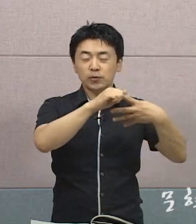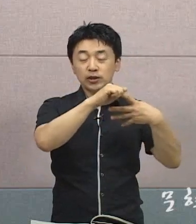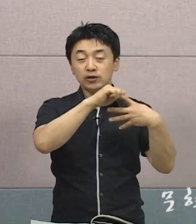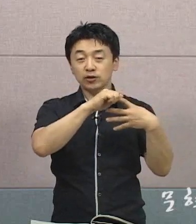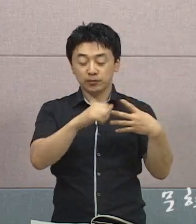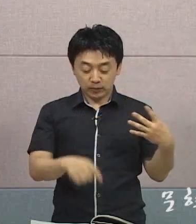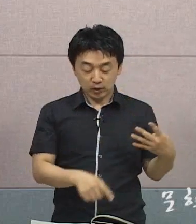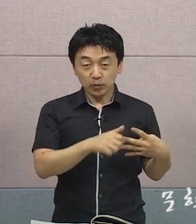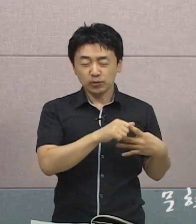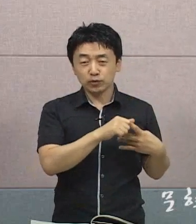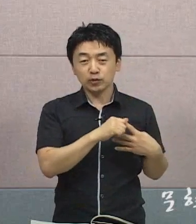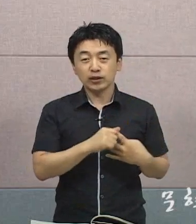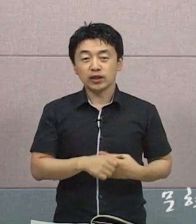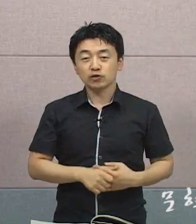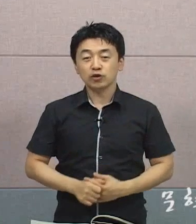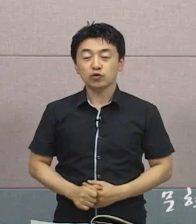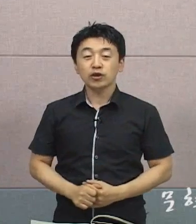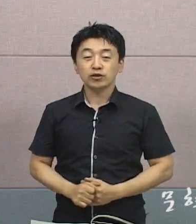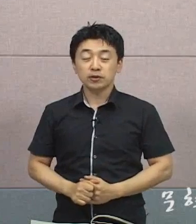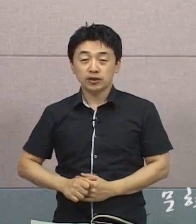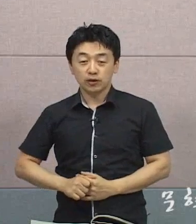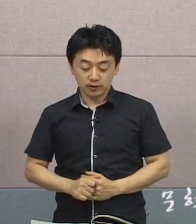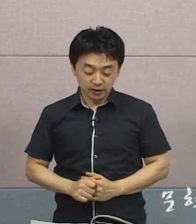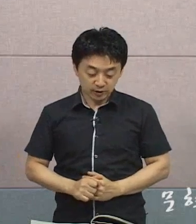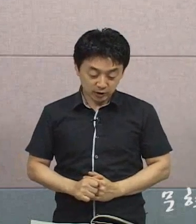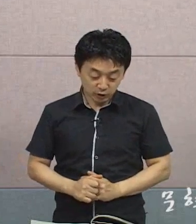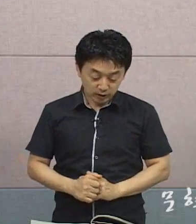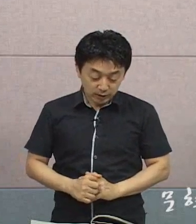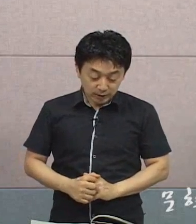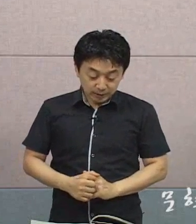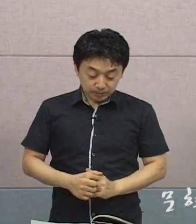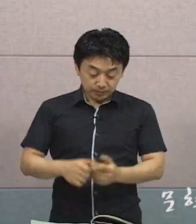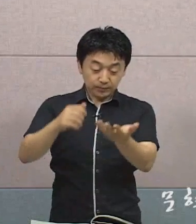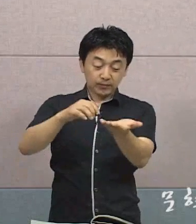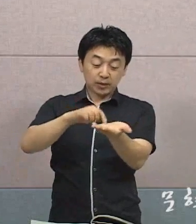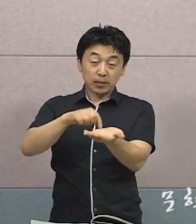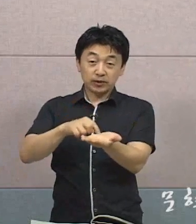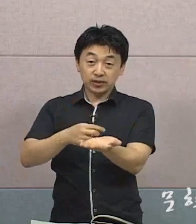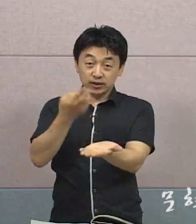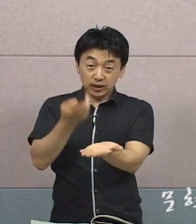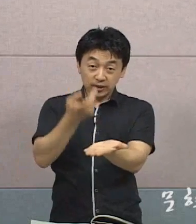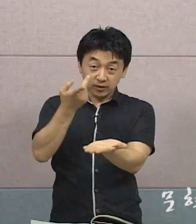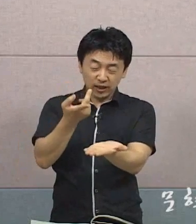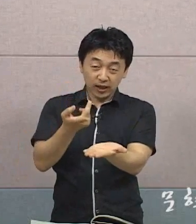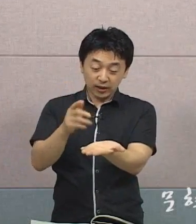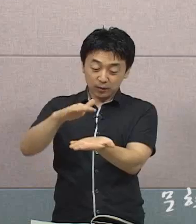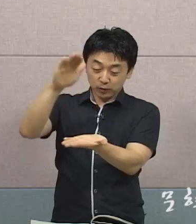번째 단어처럼 첫 번째 부류에 속하는 단어고요. 중요한 단어입니다. 체크하셔야 되고요. 밥그릇 있는데 이렇게 썼다. 뭐든가